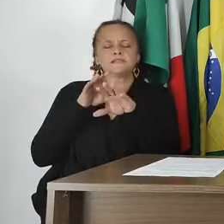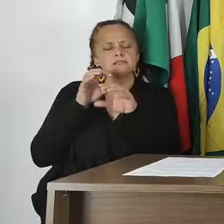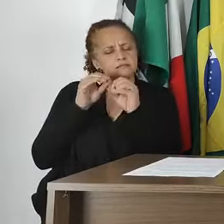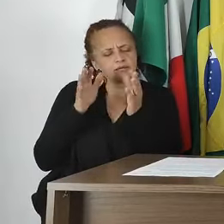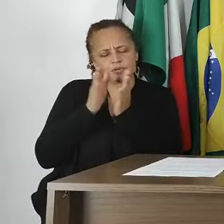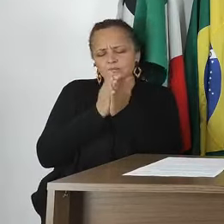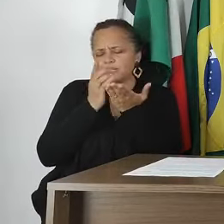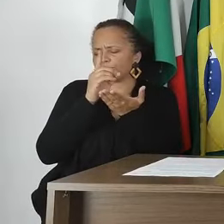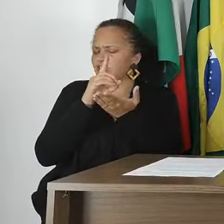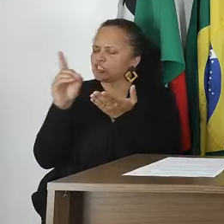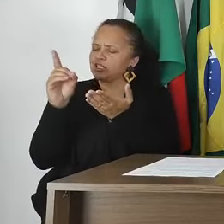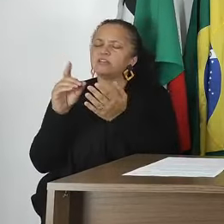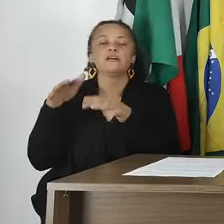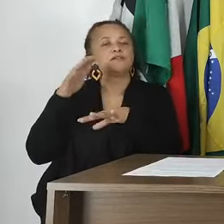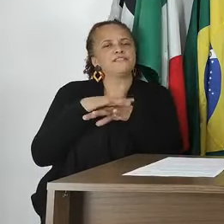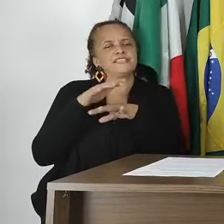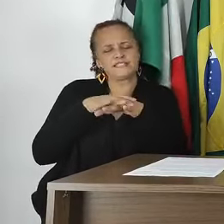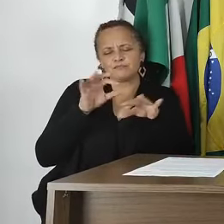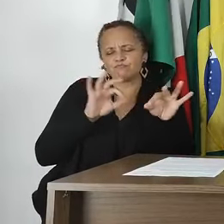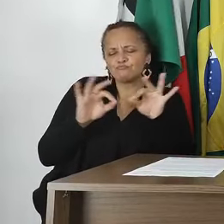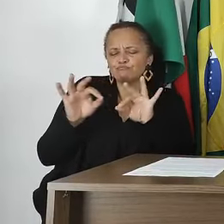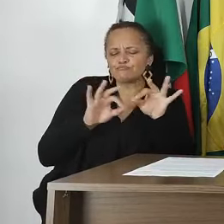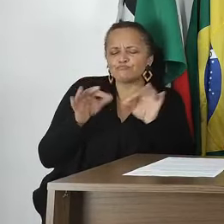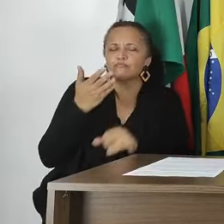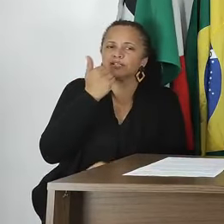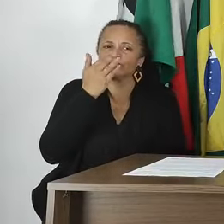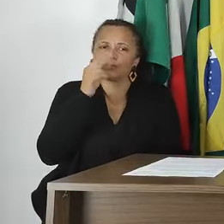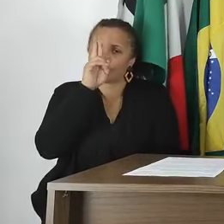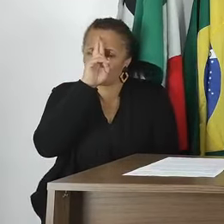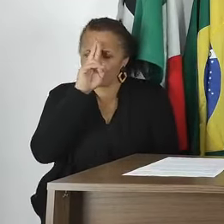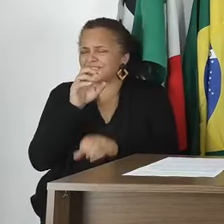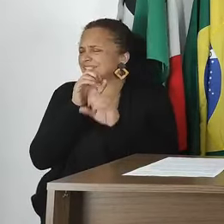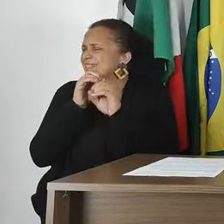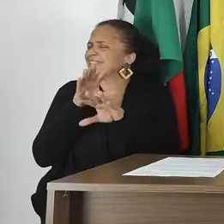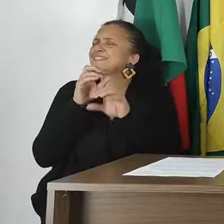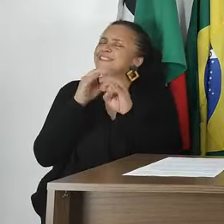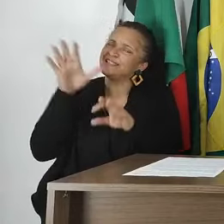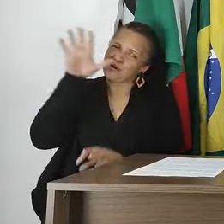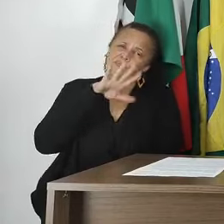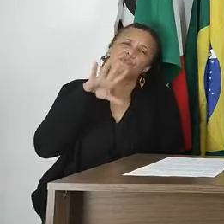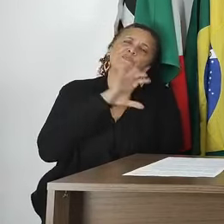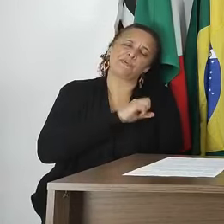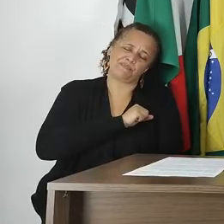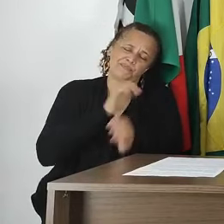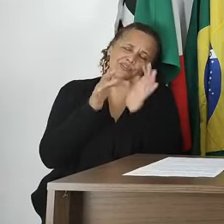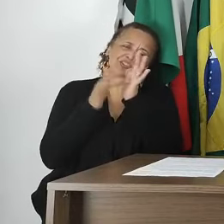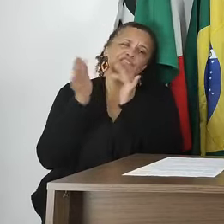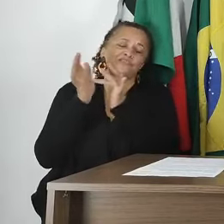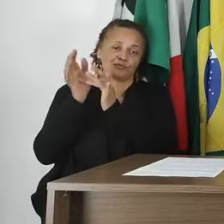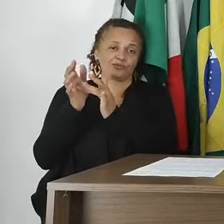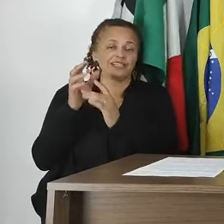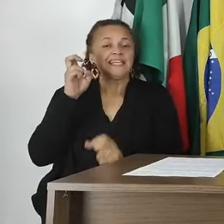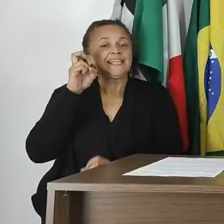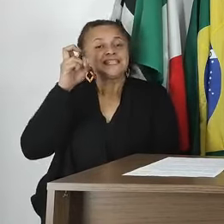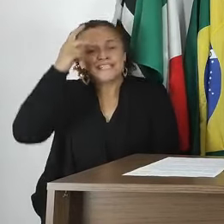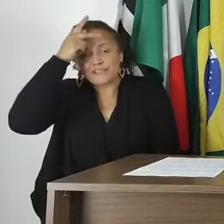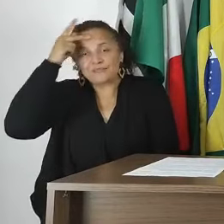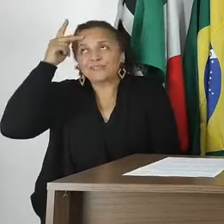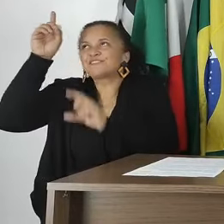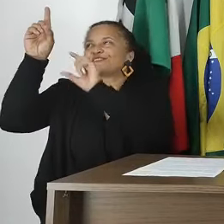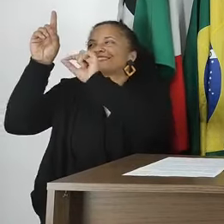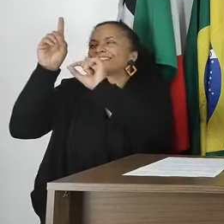nós pregamos realmente o amor de Jesus Cristo, onde 5 pessoas citaram Jesus. A diretora da